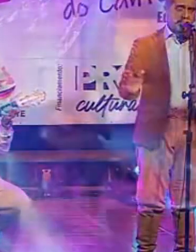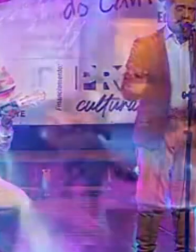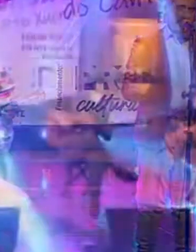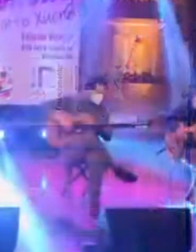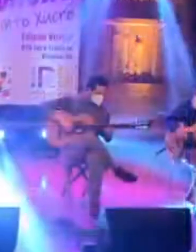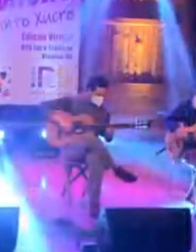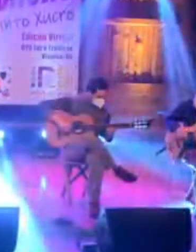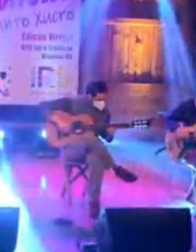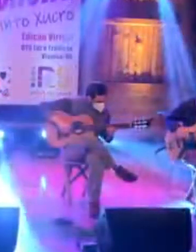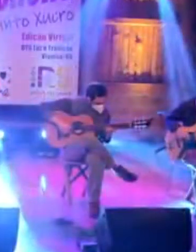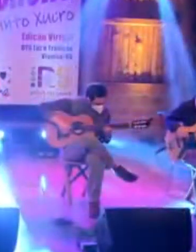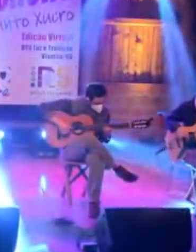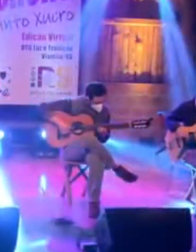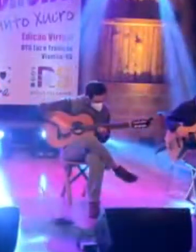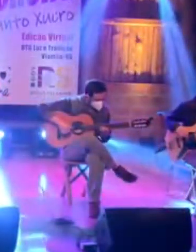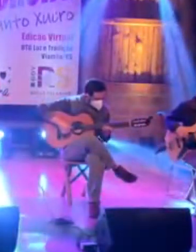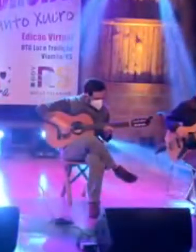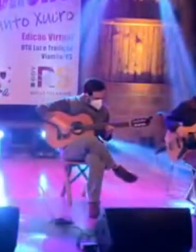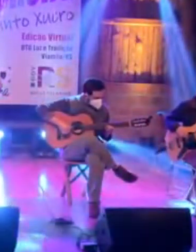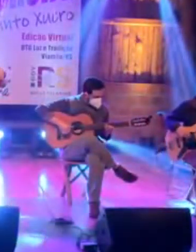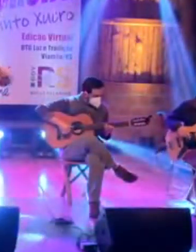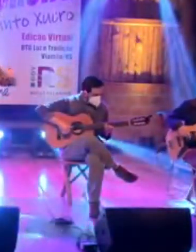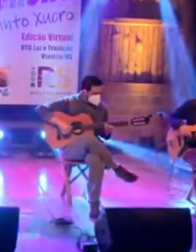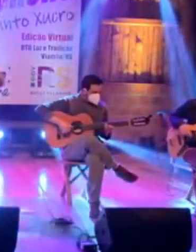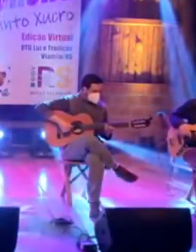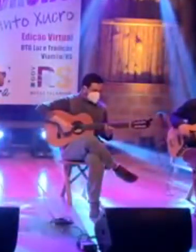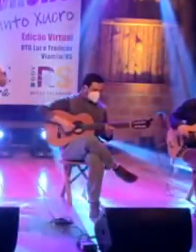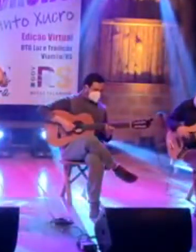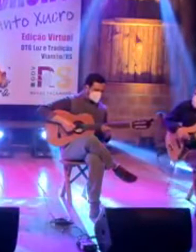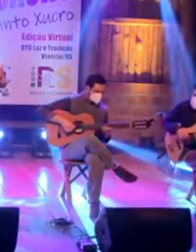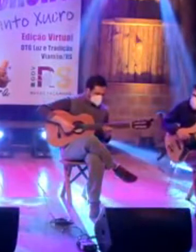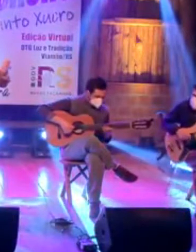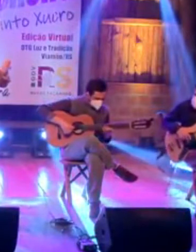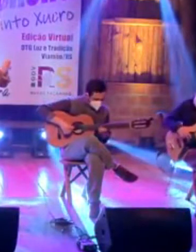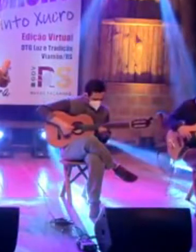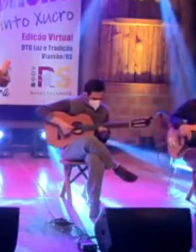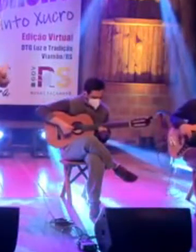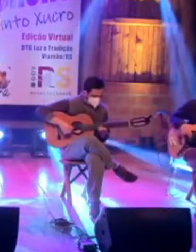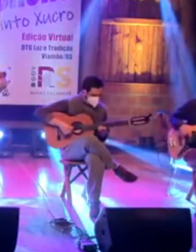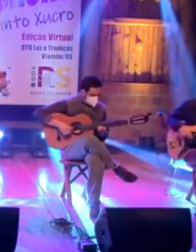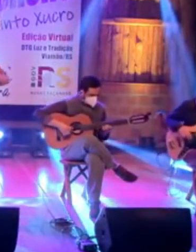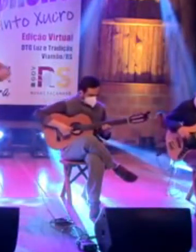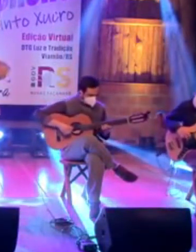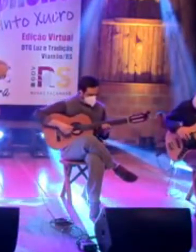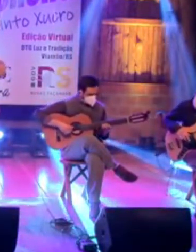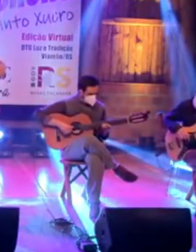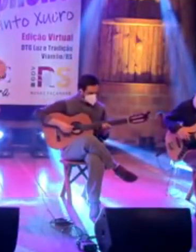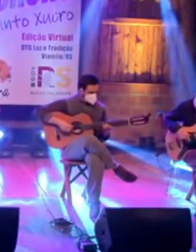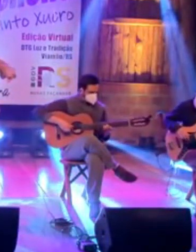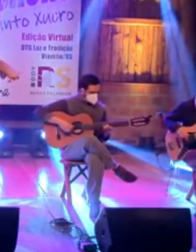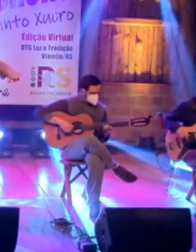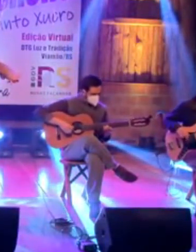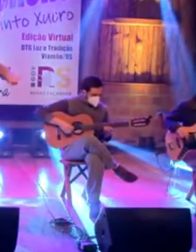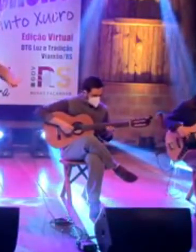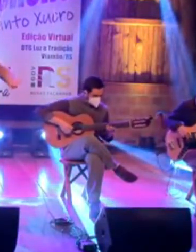Fronteira desenha mapas nos quatro cantos cardeais, mas não